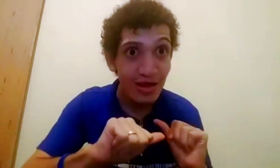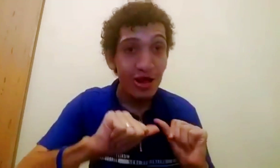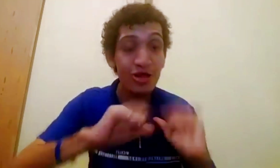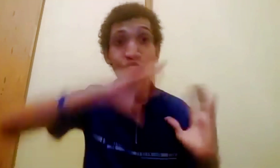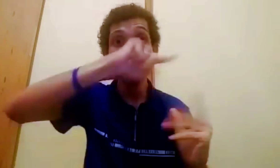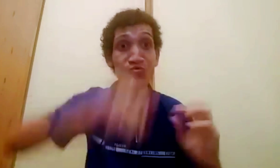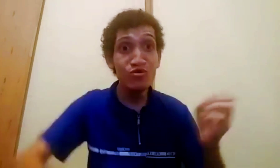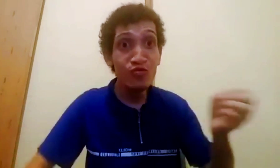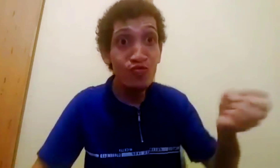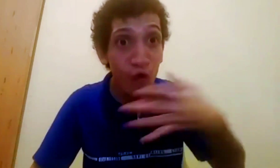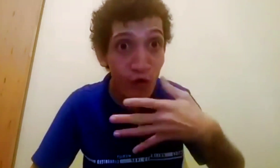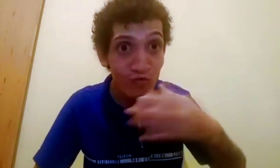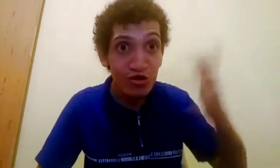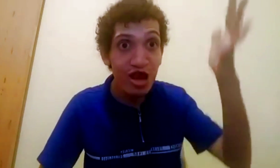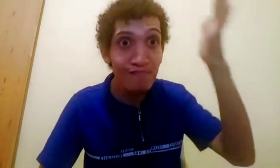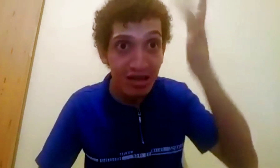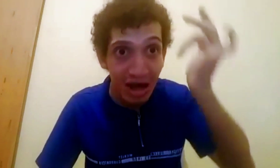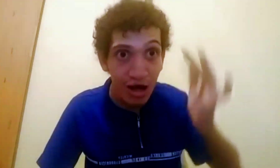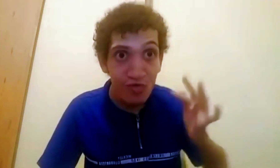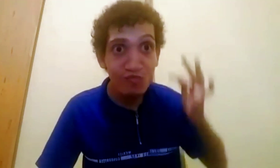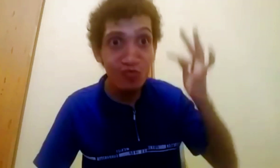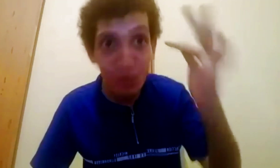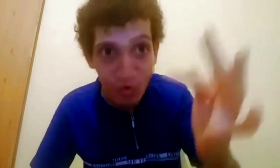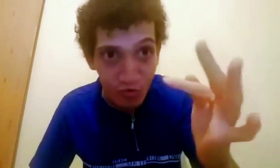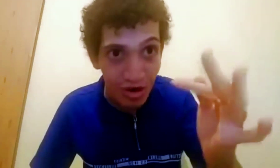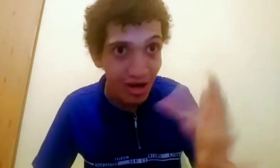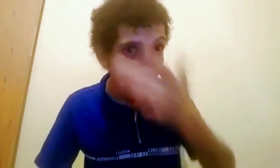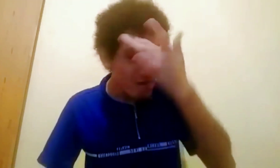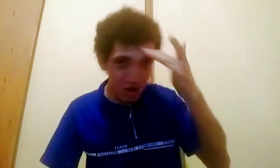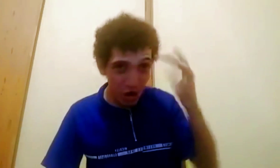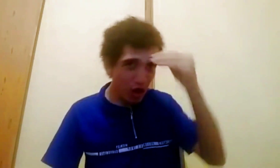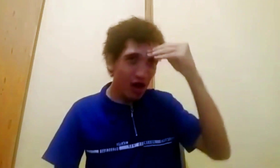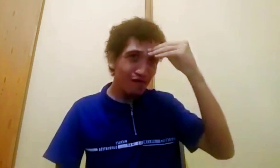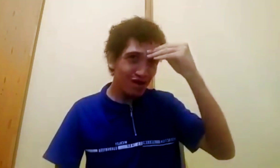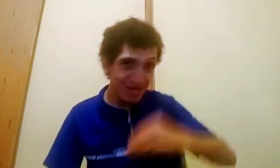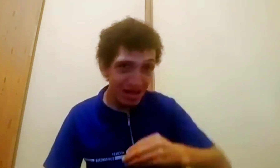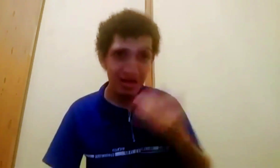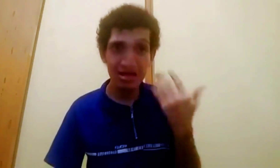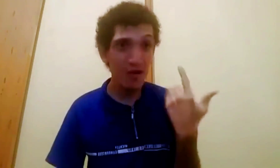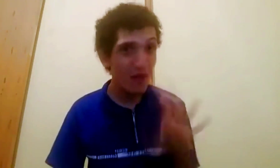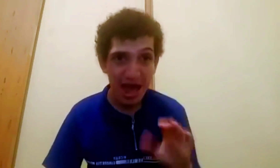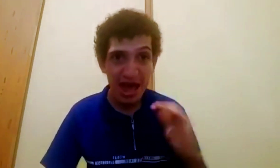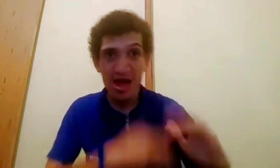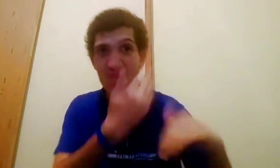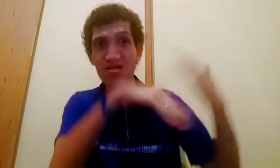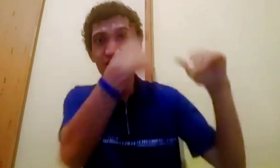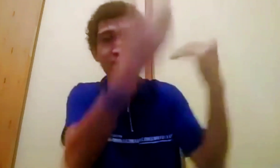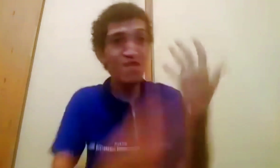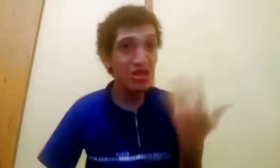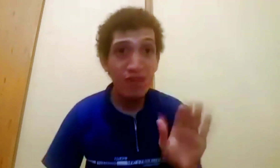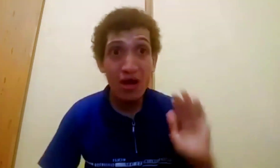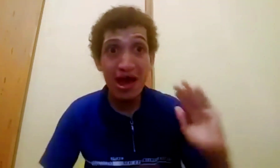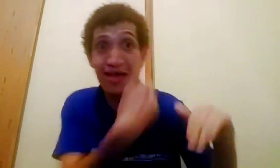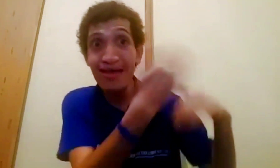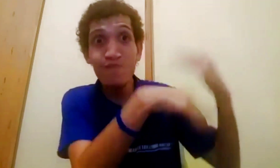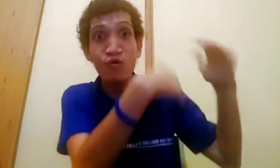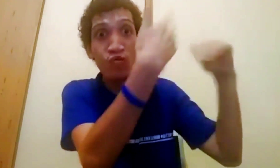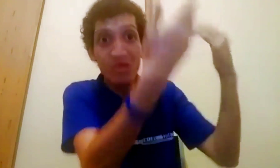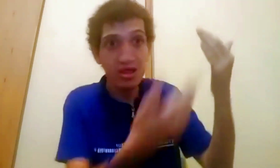e o mundo novo, e amanhã, no futuro, pessoa precisa que não é desenvolver, que não é evoluir,